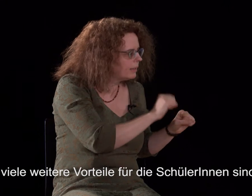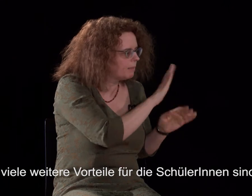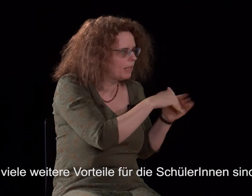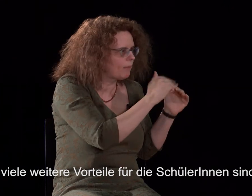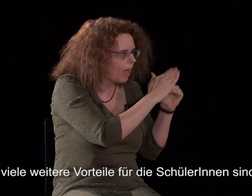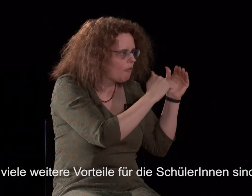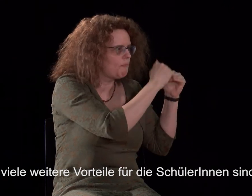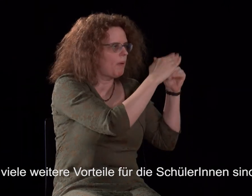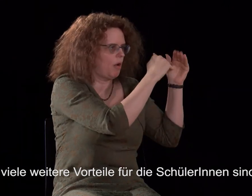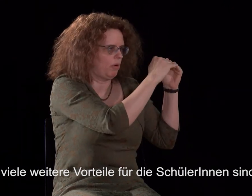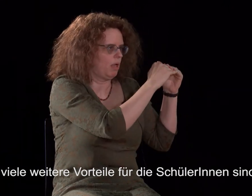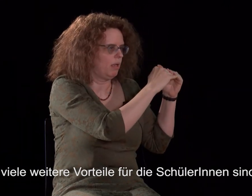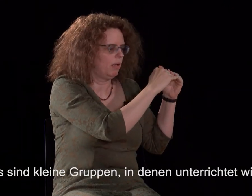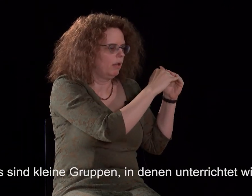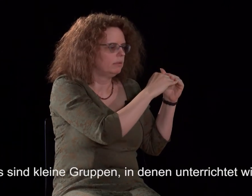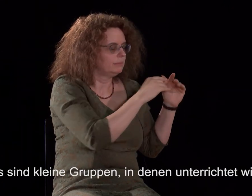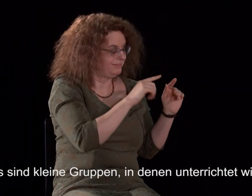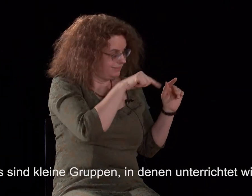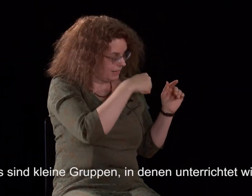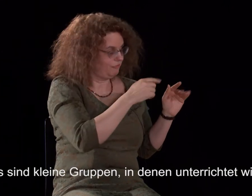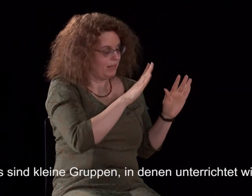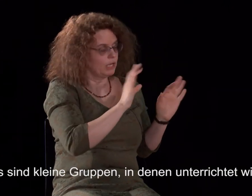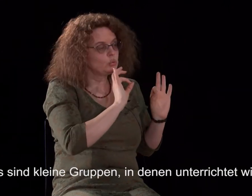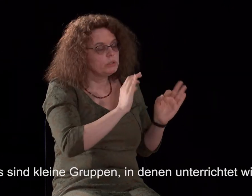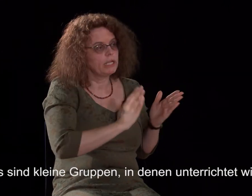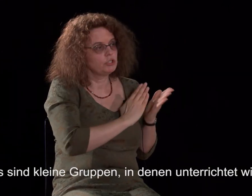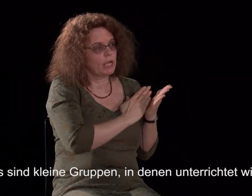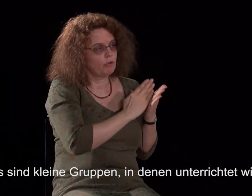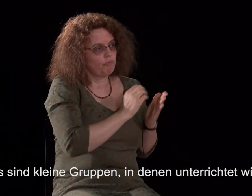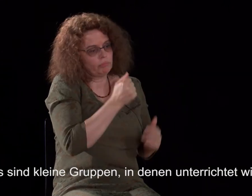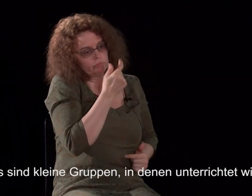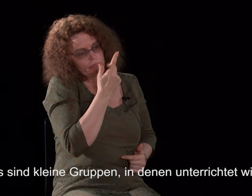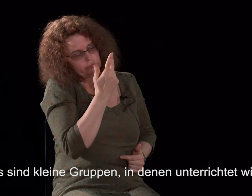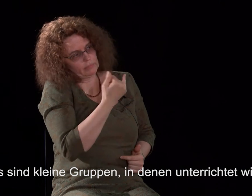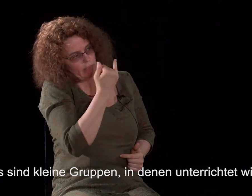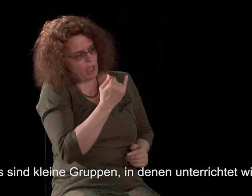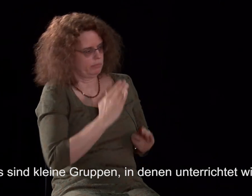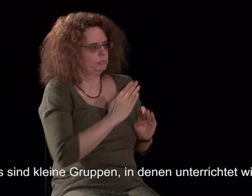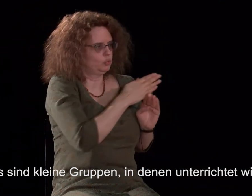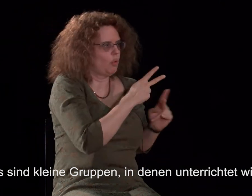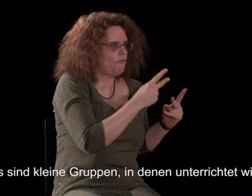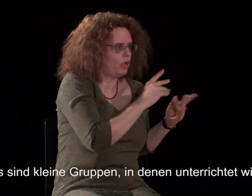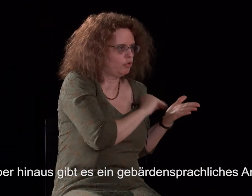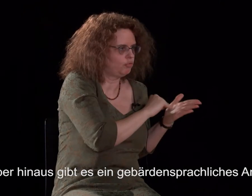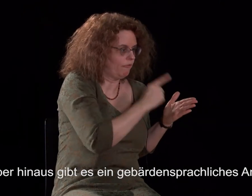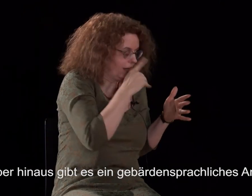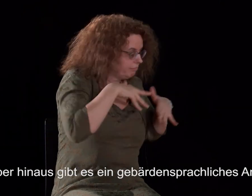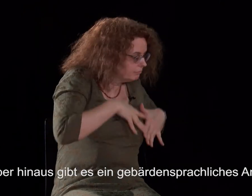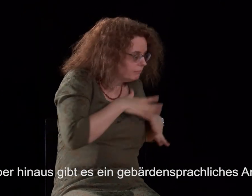für die Schülerinnen und Schüler sind. Es sind kleine Gruppen, in denen unterrichtet wird. Darüber hinaus gibt es ein